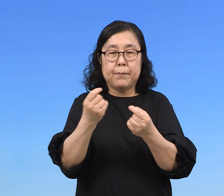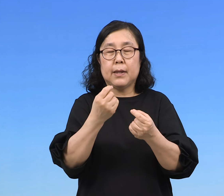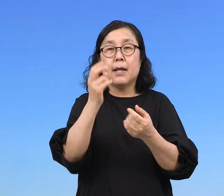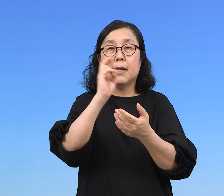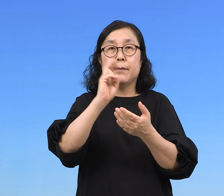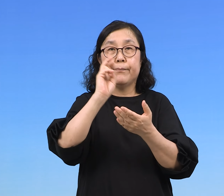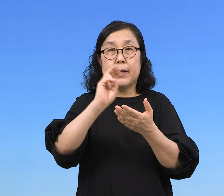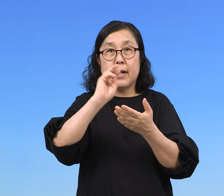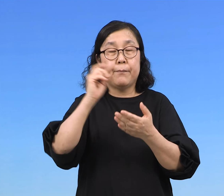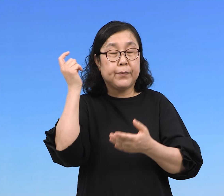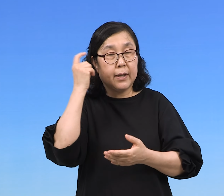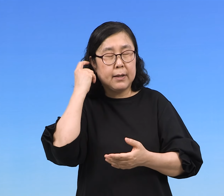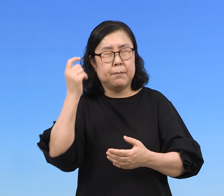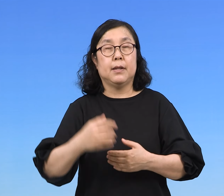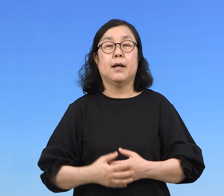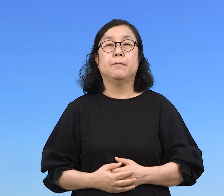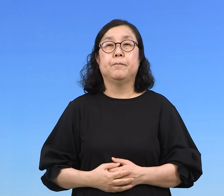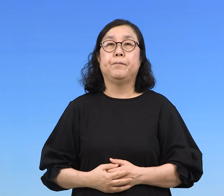들어보시도록 하겠습니다.